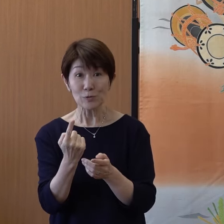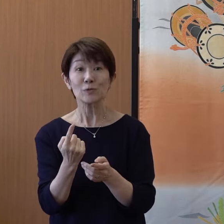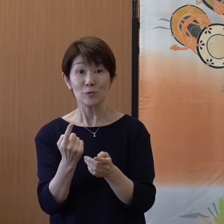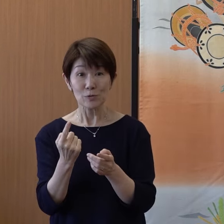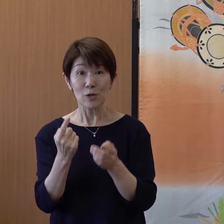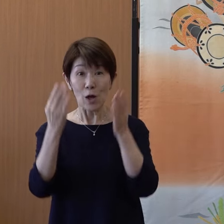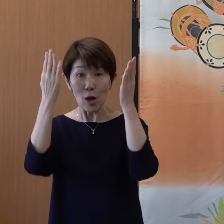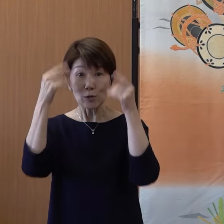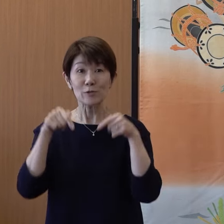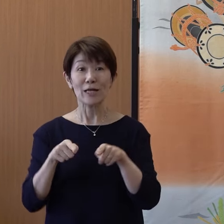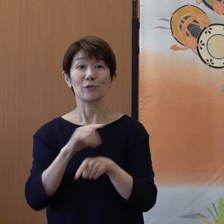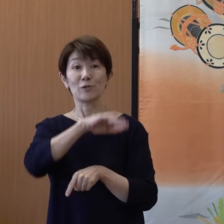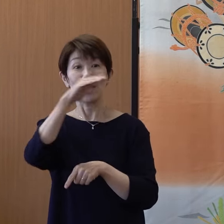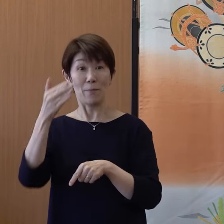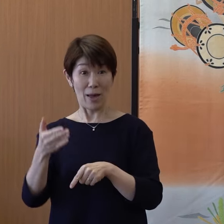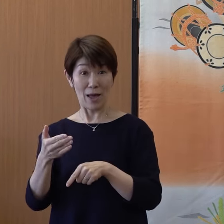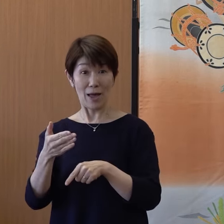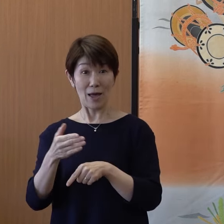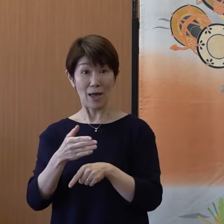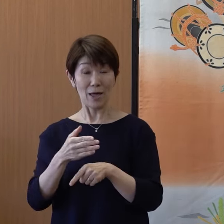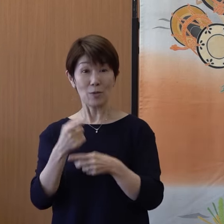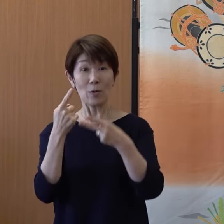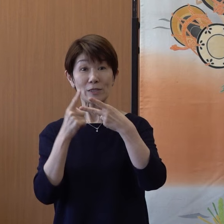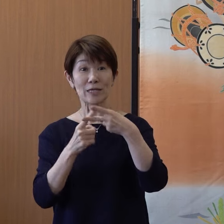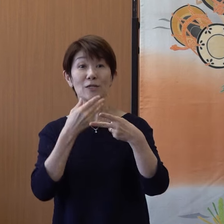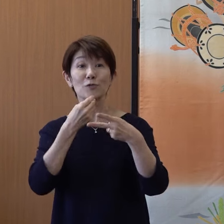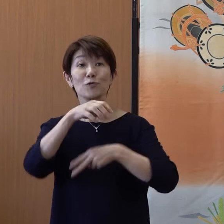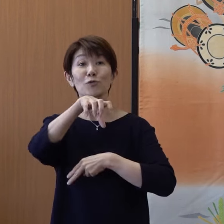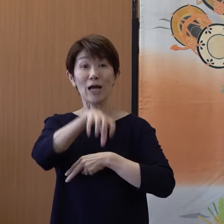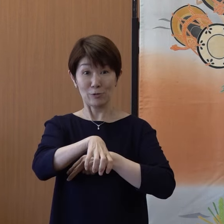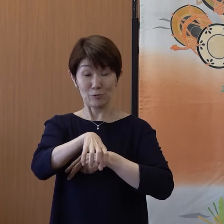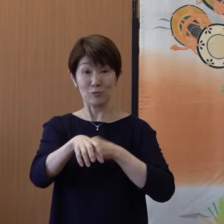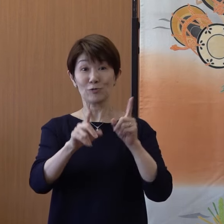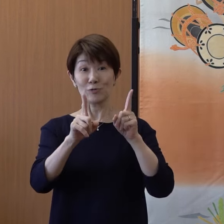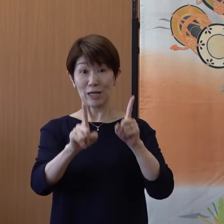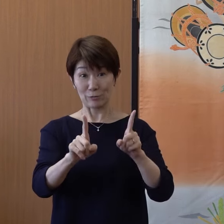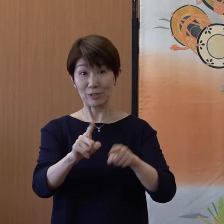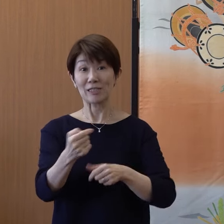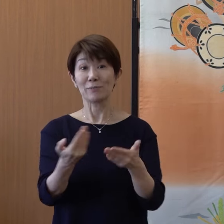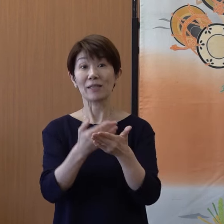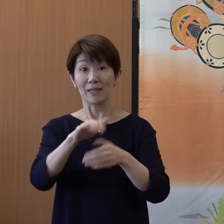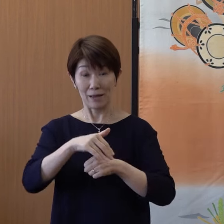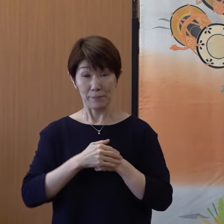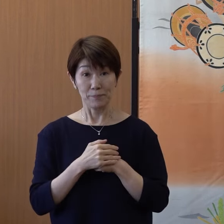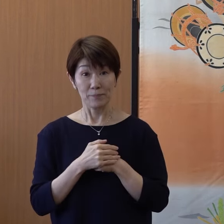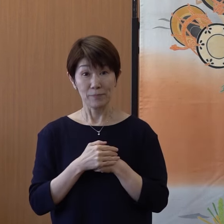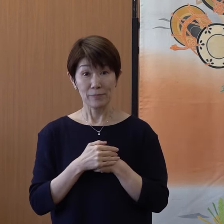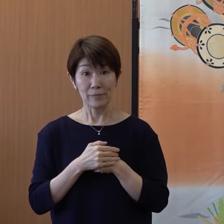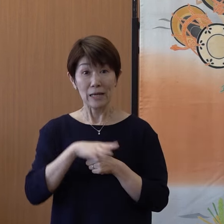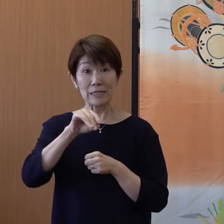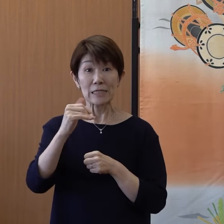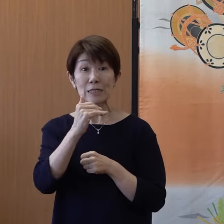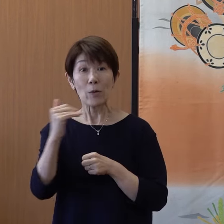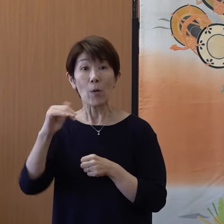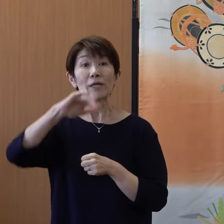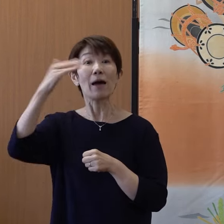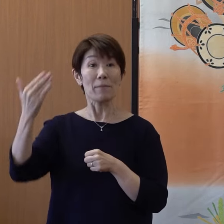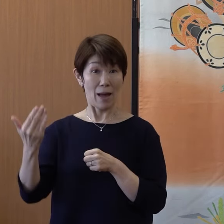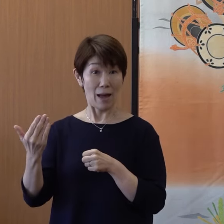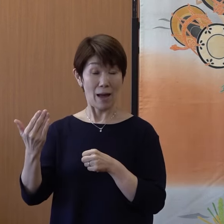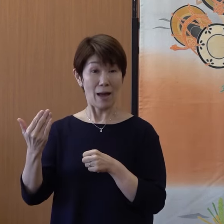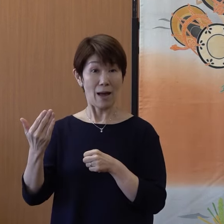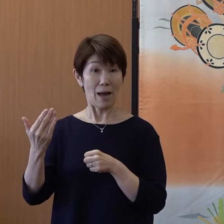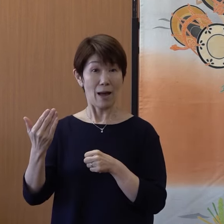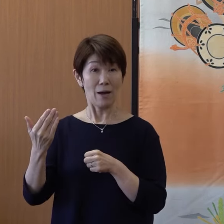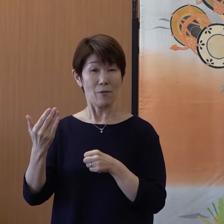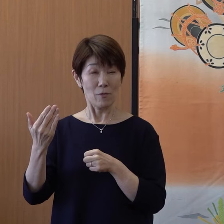流センター千住閣に、いたしました。 木小山ふれあい研修センターは木小山の方のちょっと遠